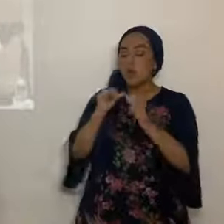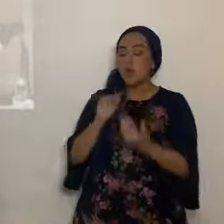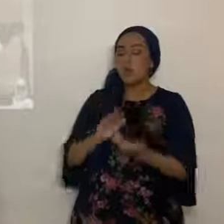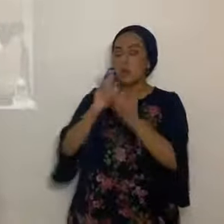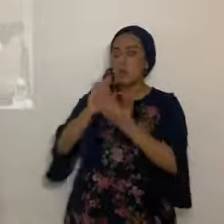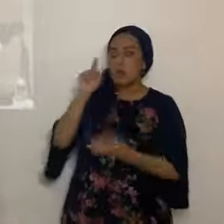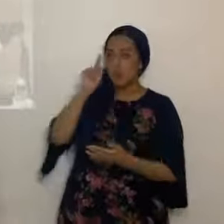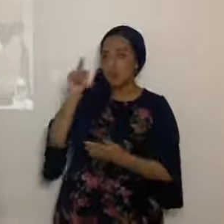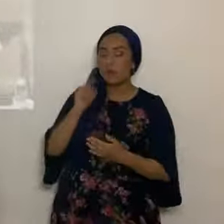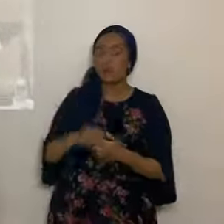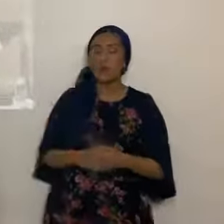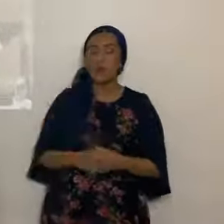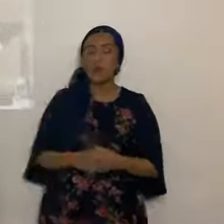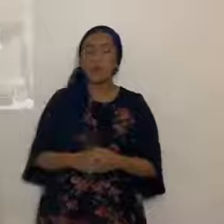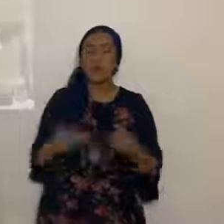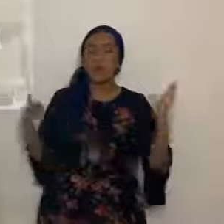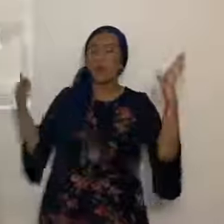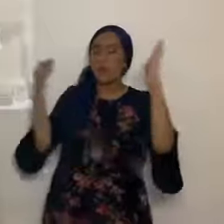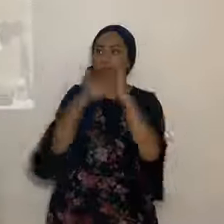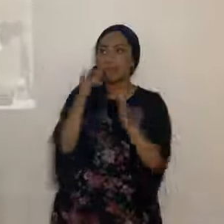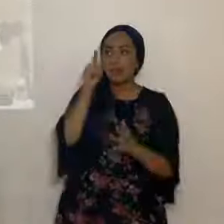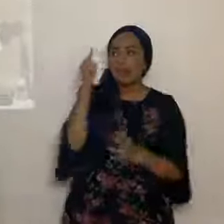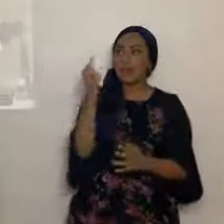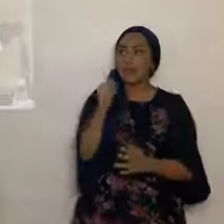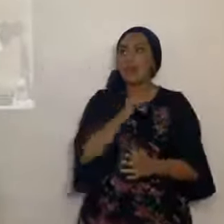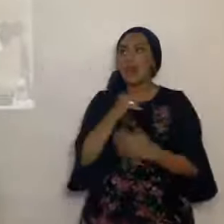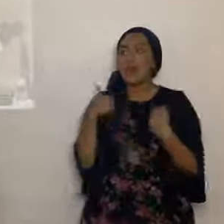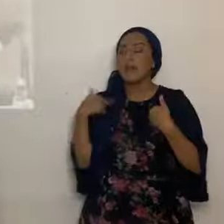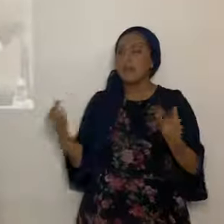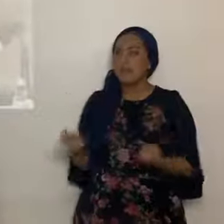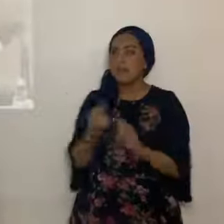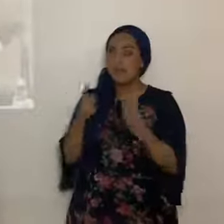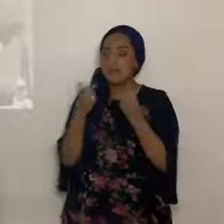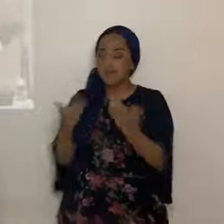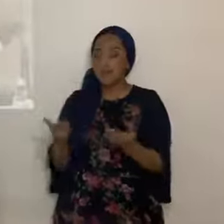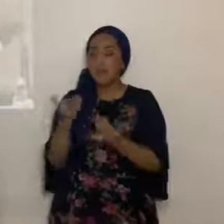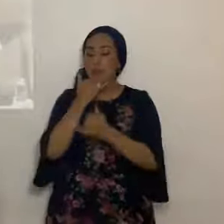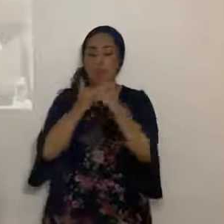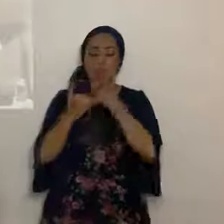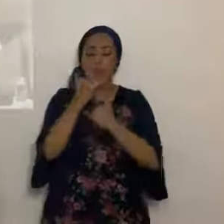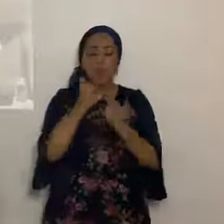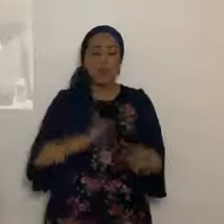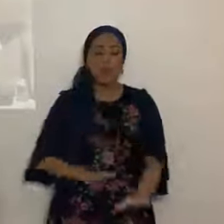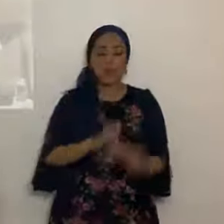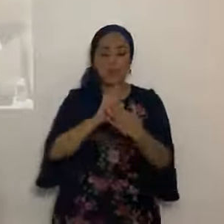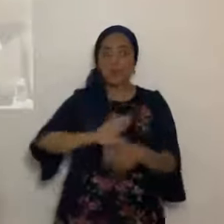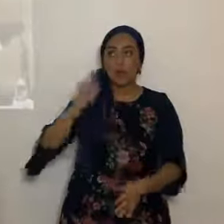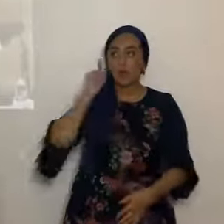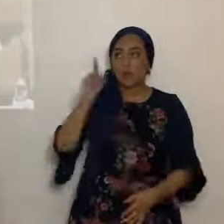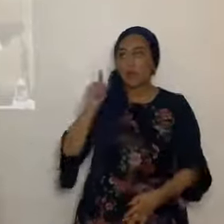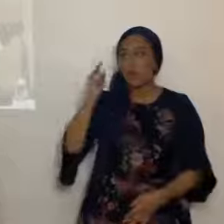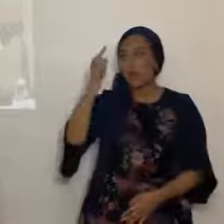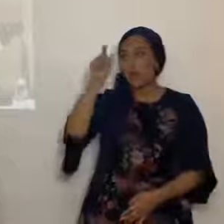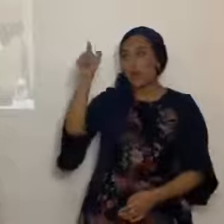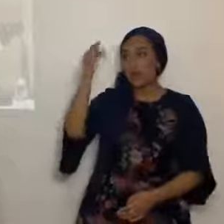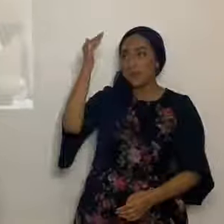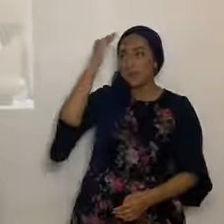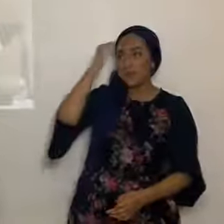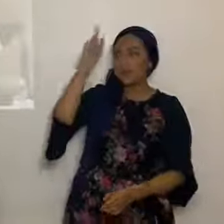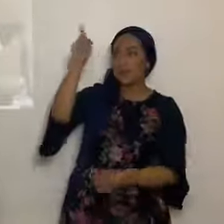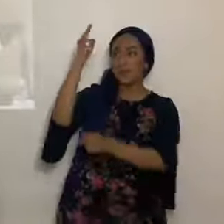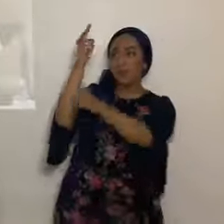ti. Verso 4, contra ti solo he pecado y he hecho lo malo delante de tus ojos, para que sea